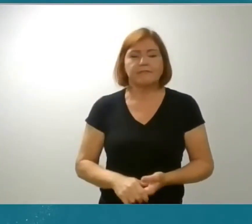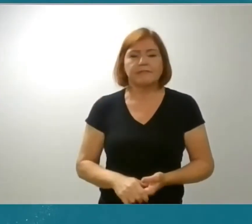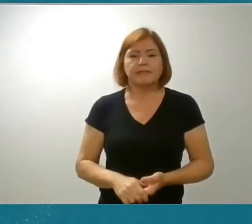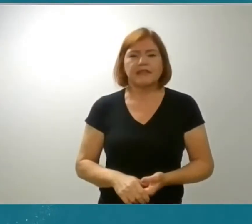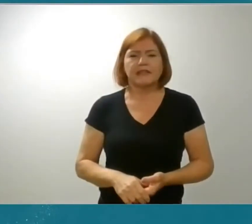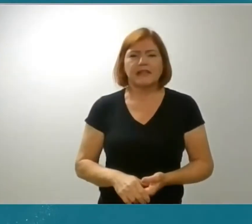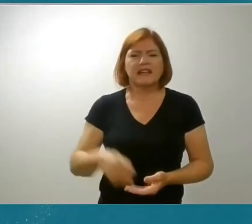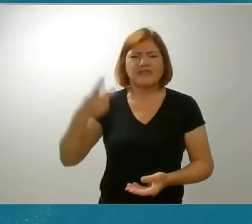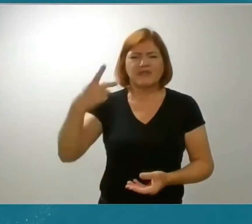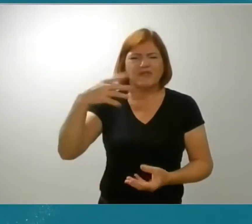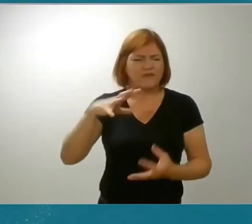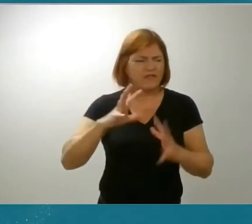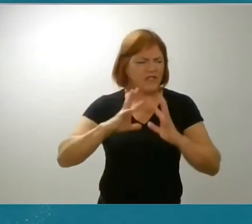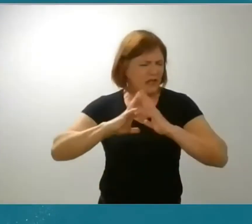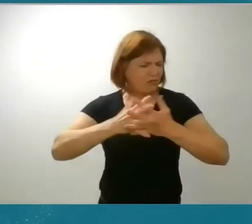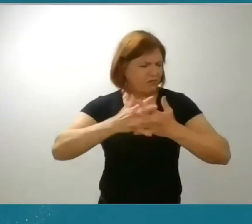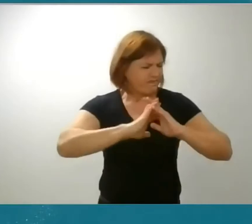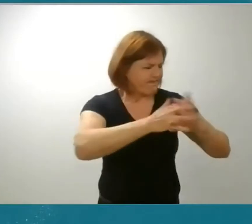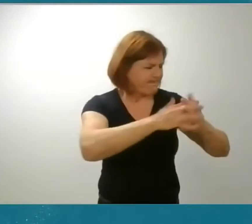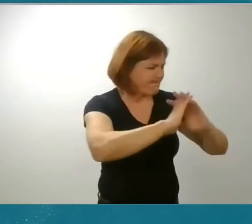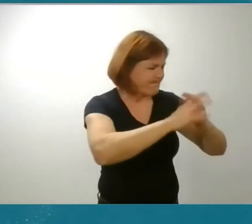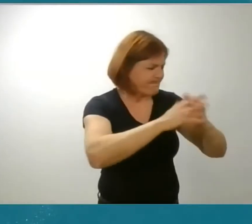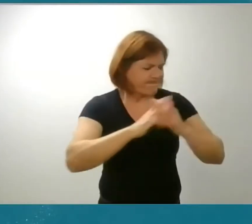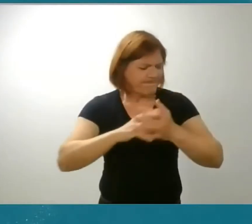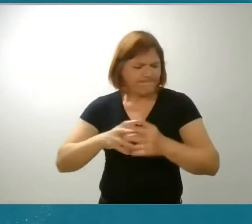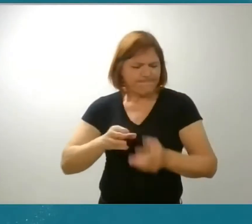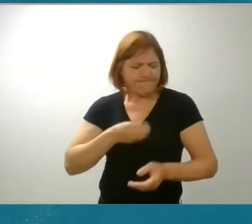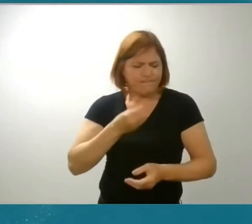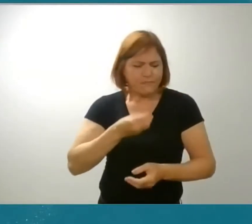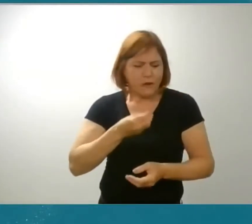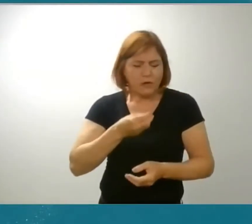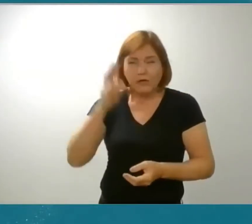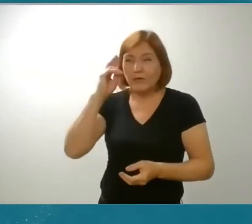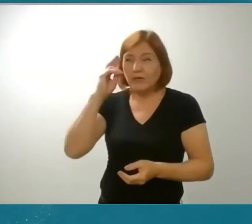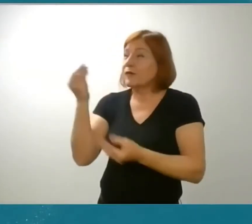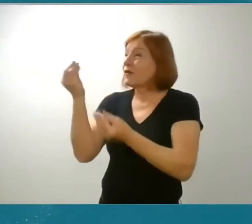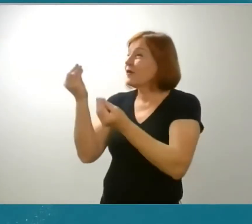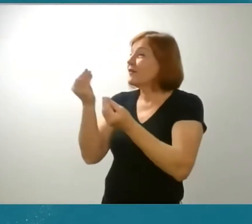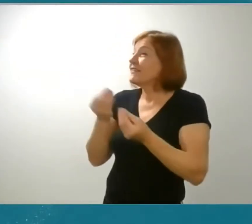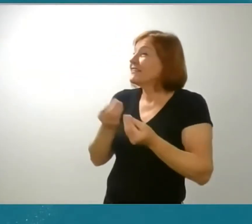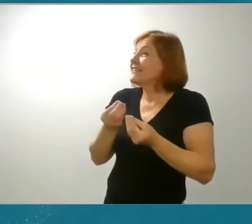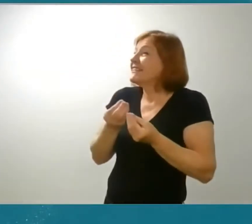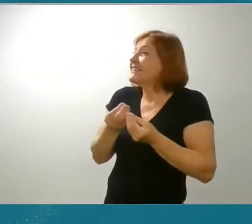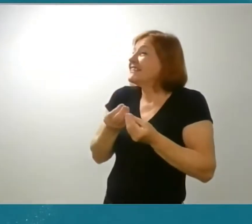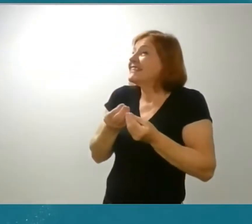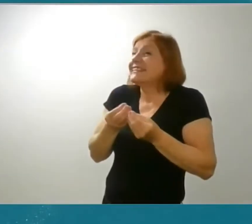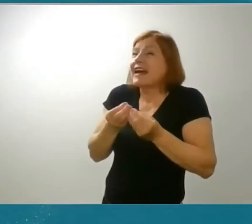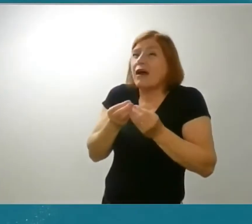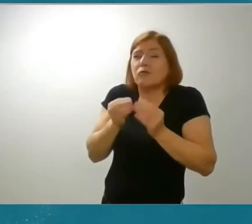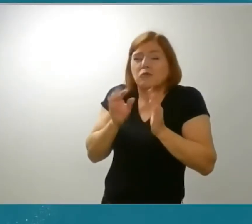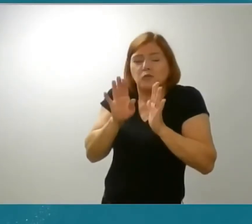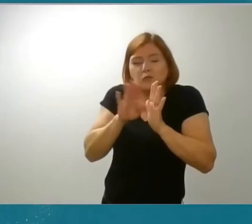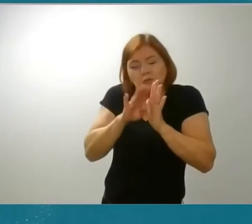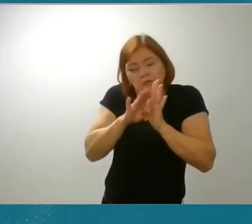essa profecia está se cumprindo em nossos dias. Ele veio para